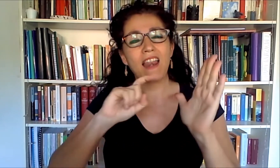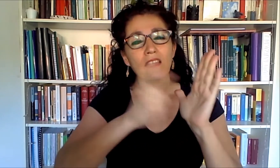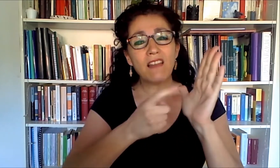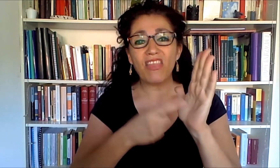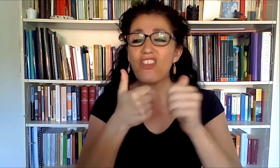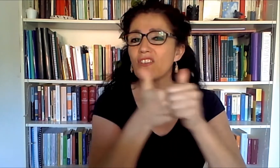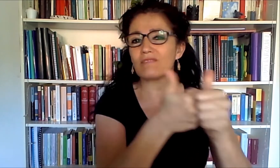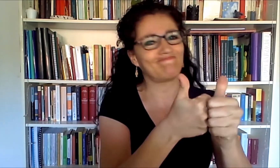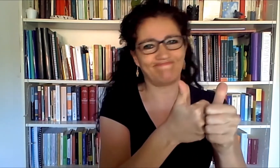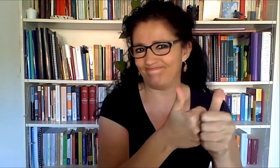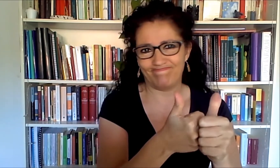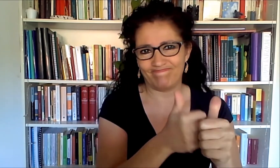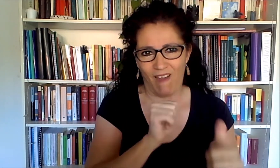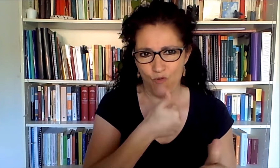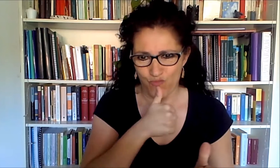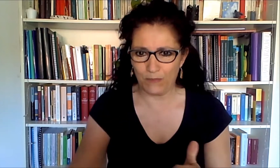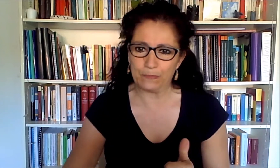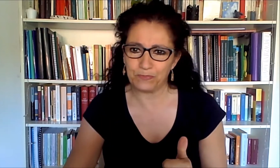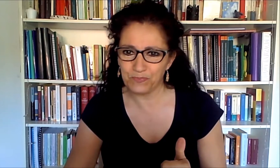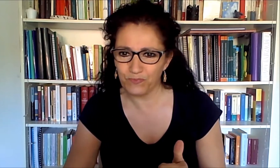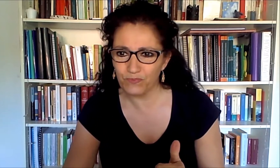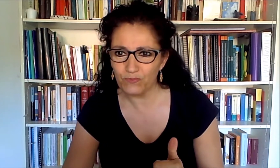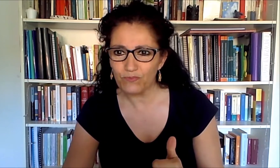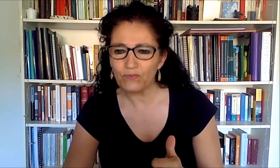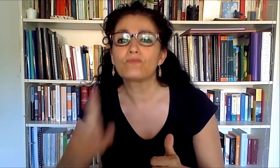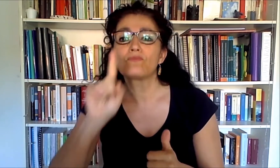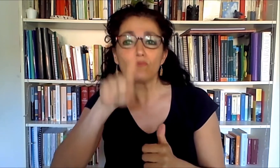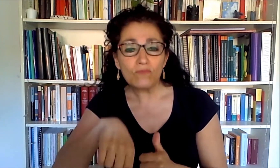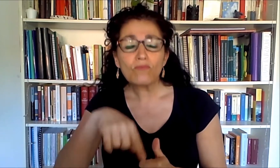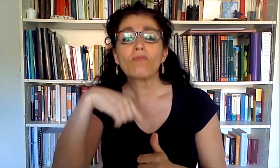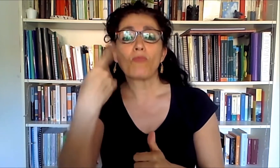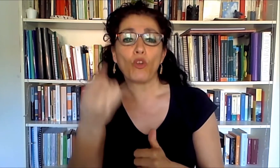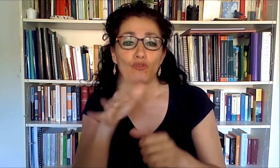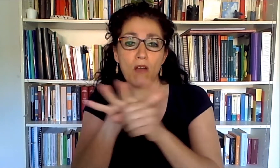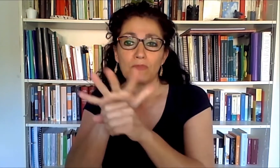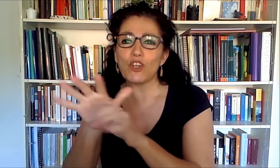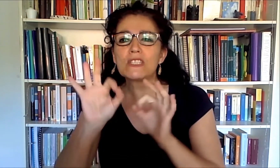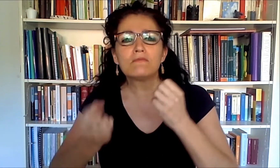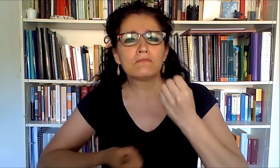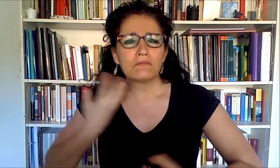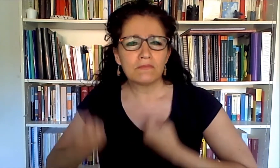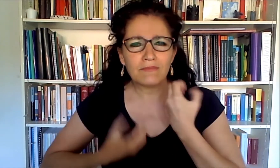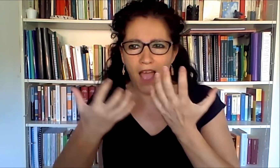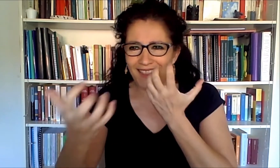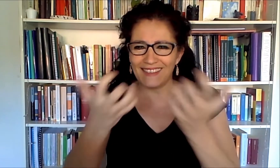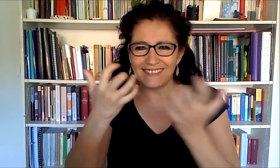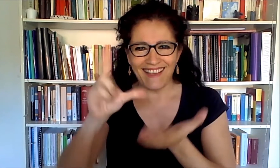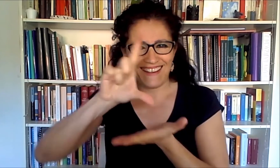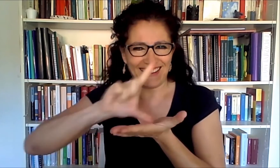El acceso a las diversas manifestaciones artísticas y literarias en una determinada lengua constituye asimismo un indicador de interés para medir